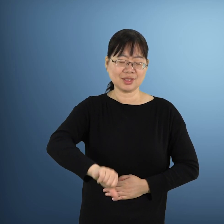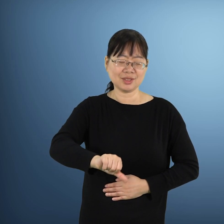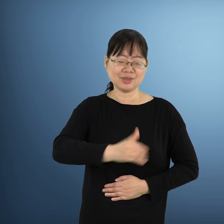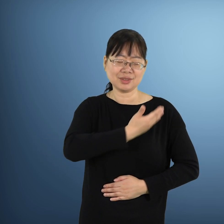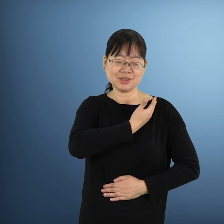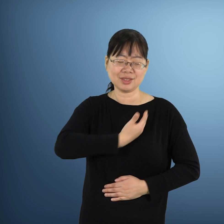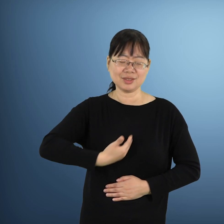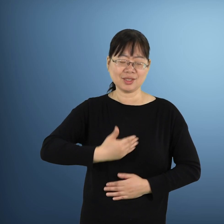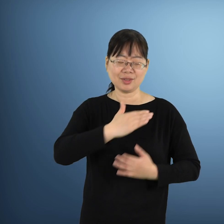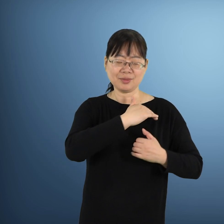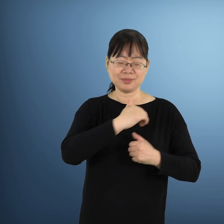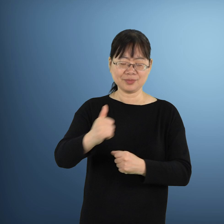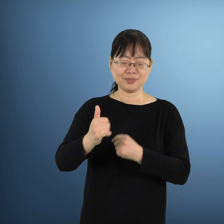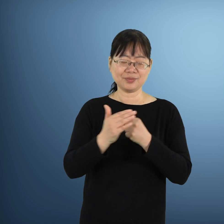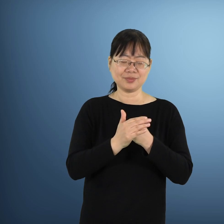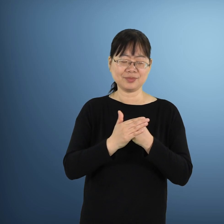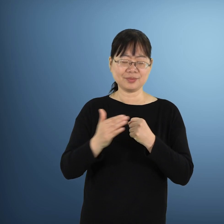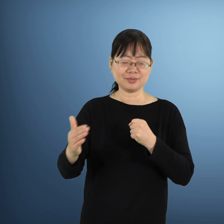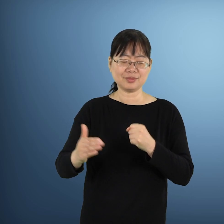아들로 제자로 부르셔서